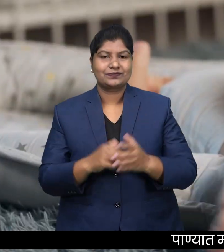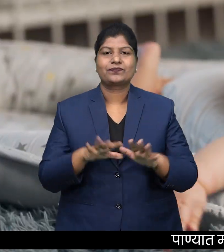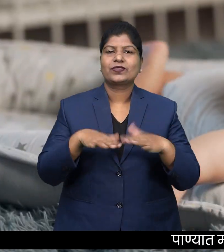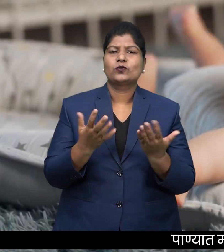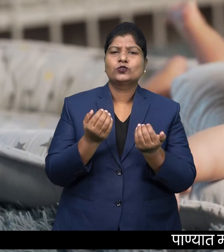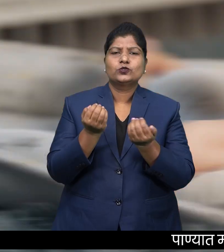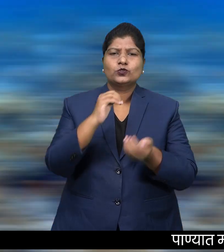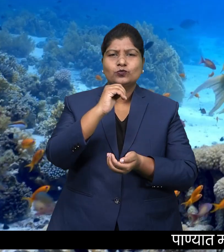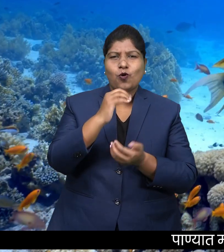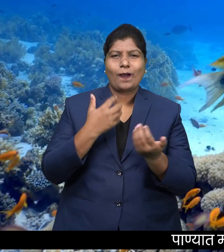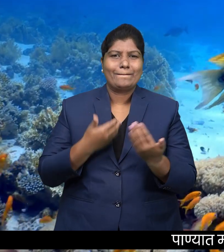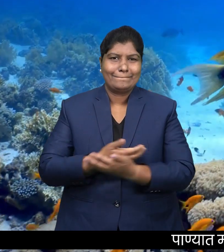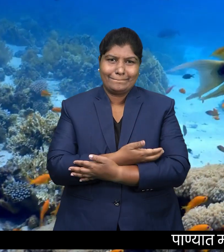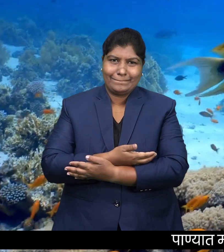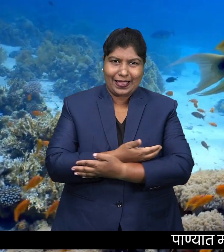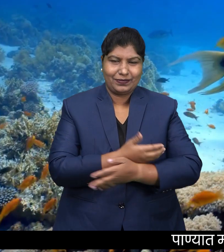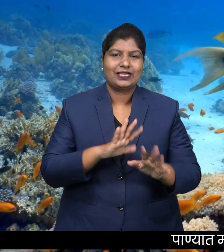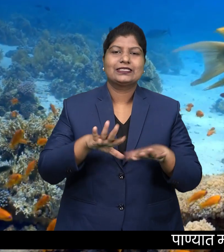पाण्यात मासा, घर, कारखाना,